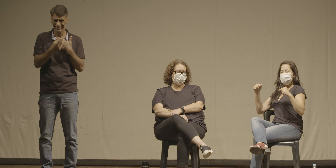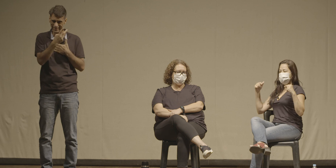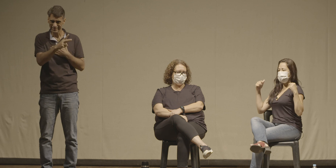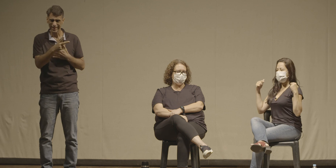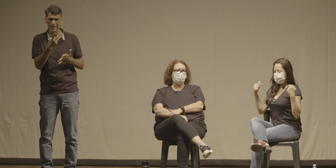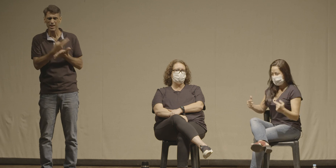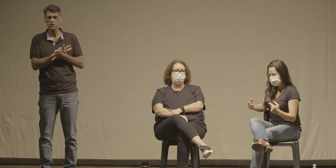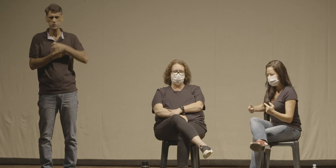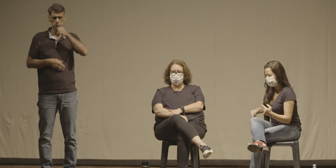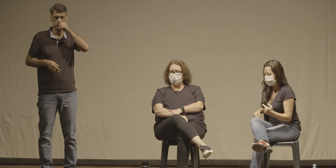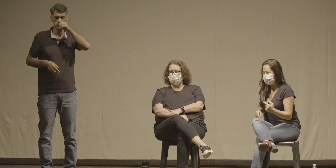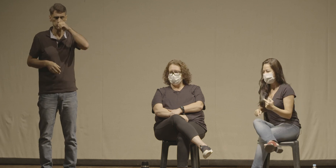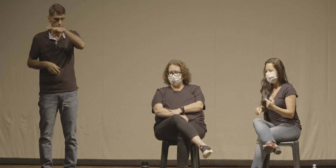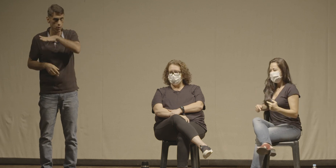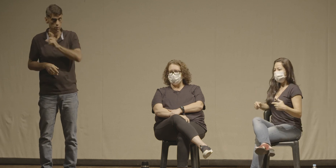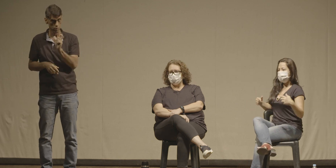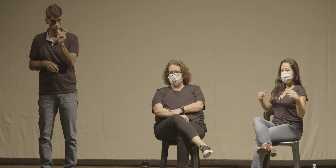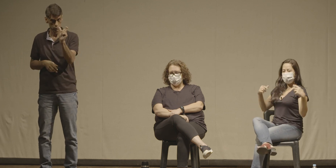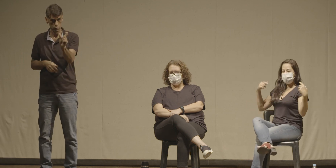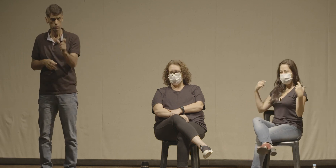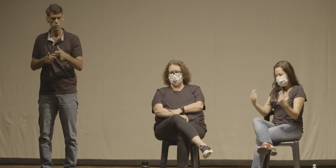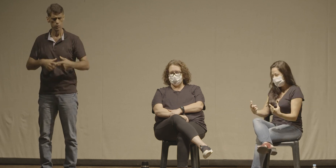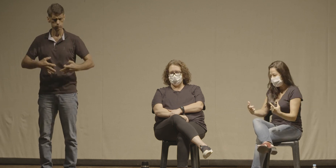uma rispidez no falar,